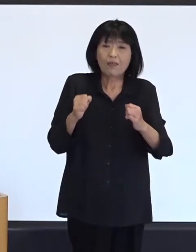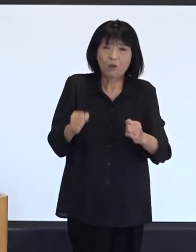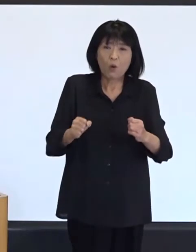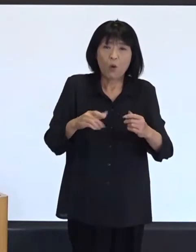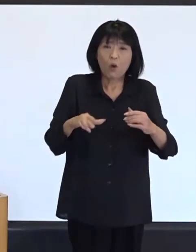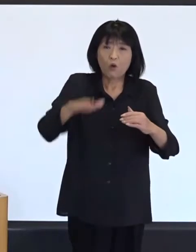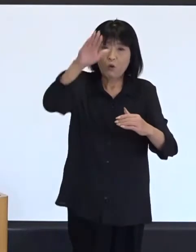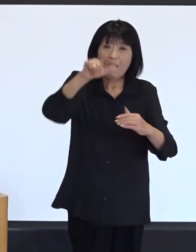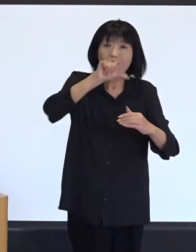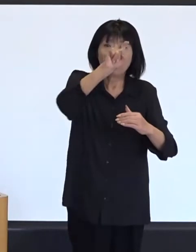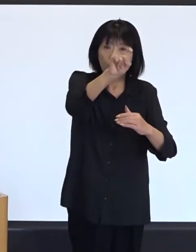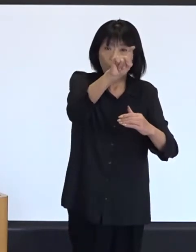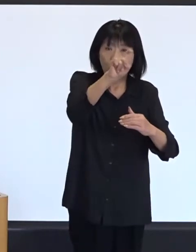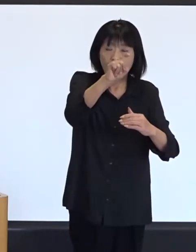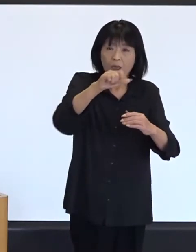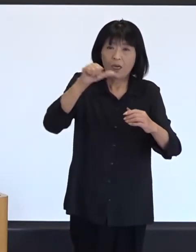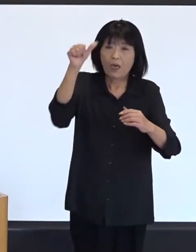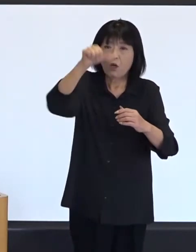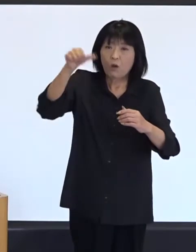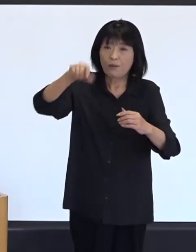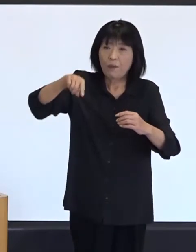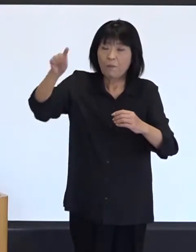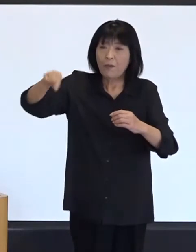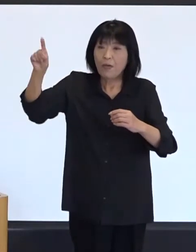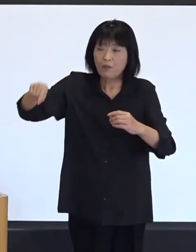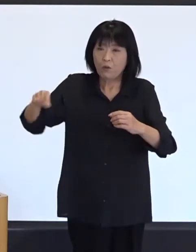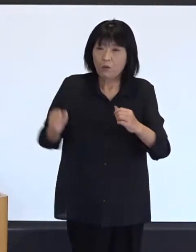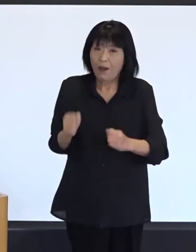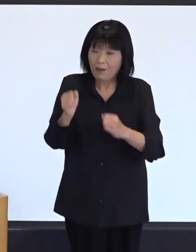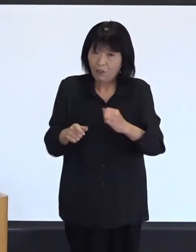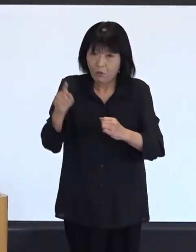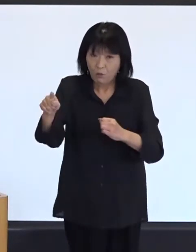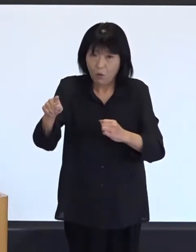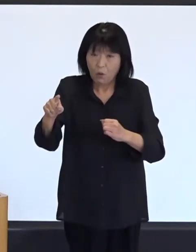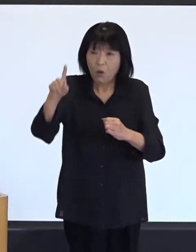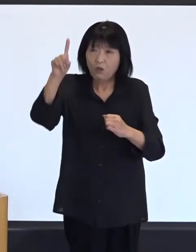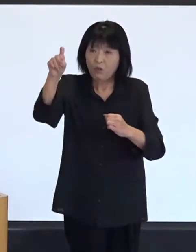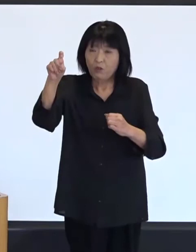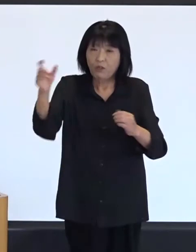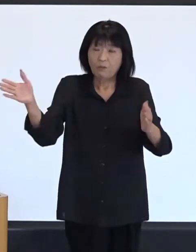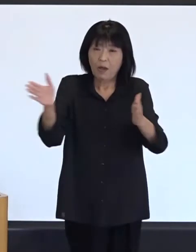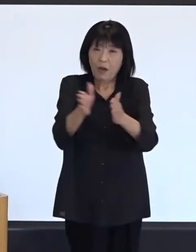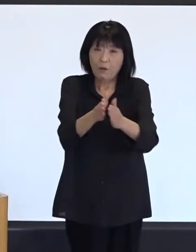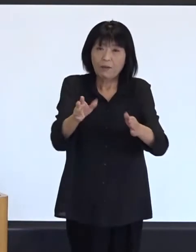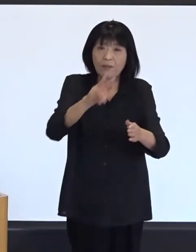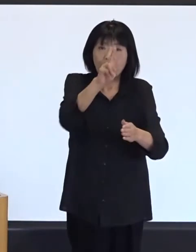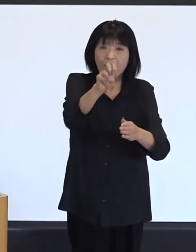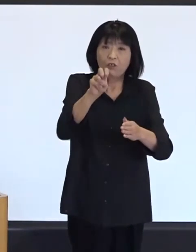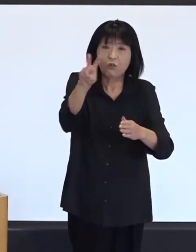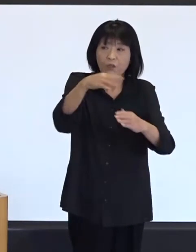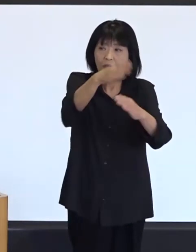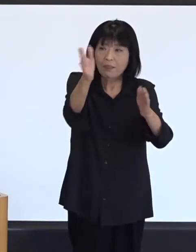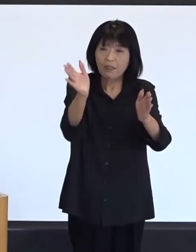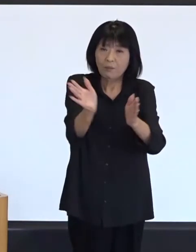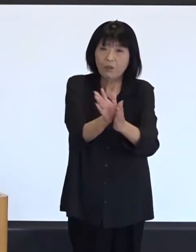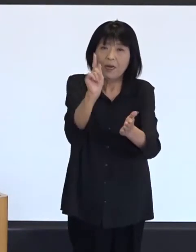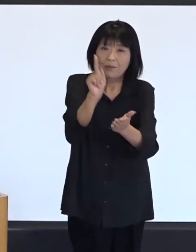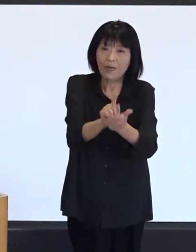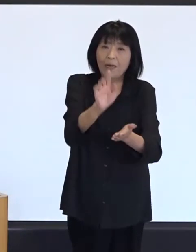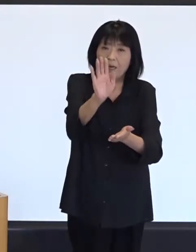ル走の記録によって選抜する10チームの計22チームが参加いたします。